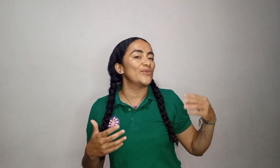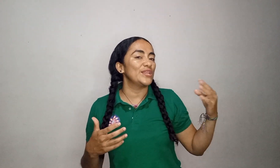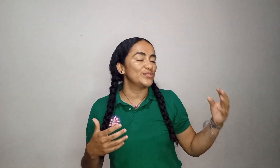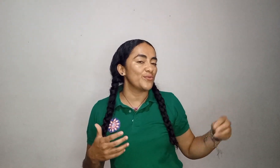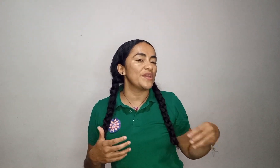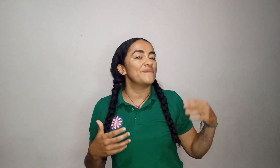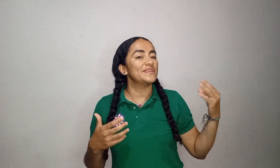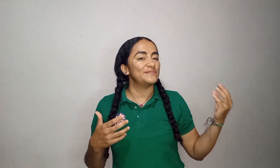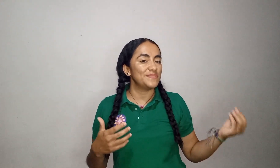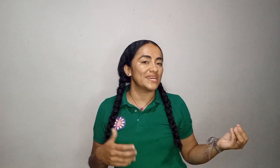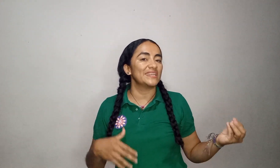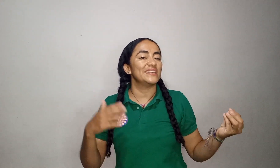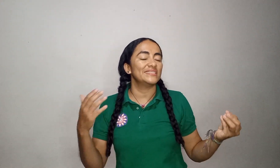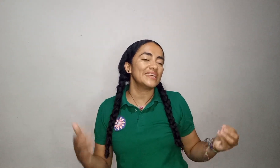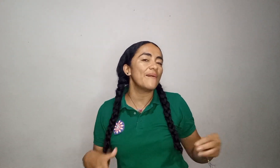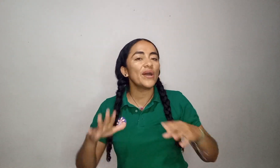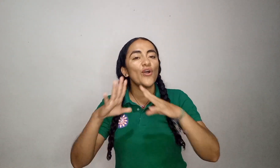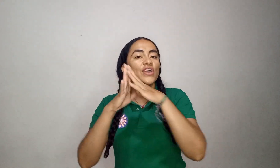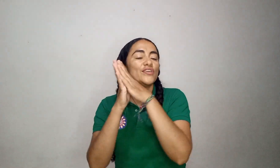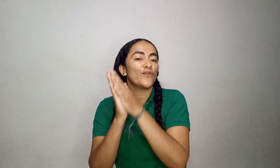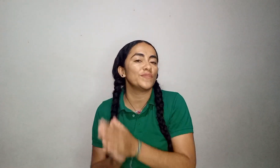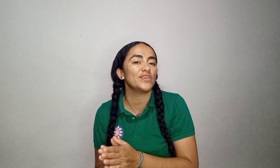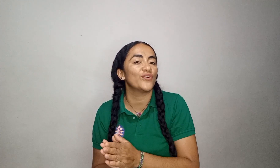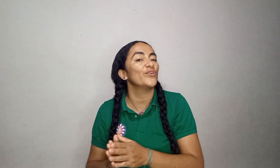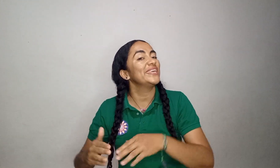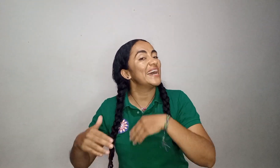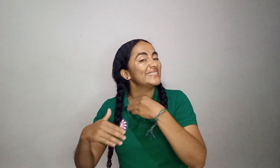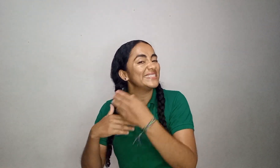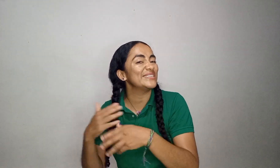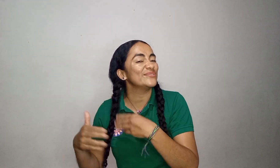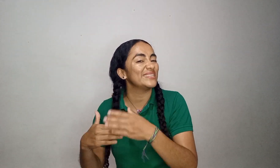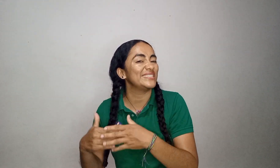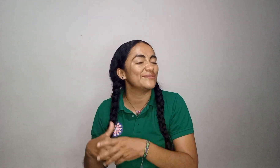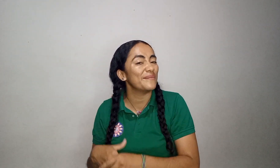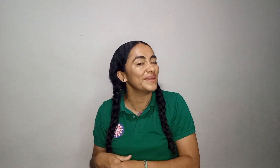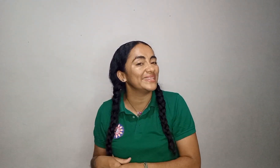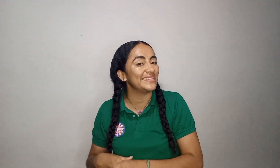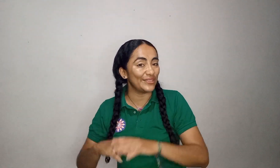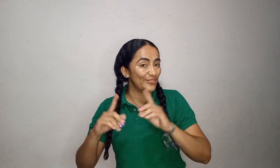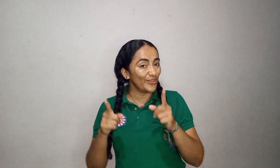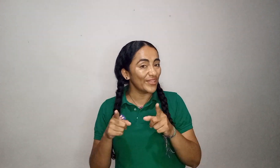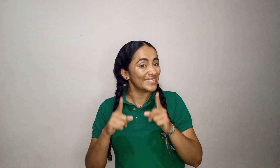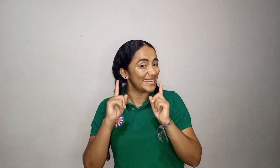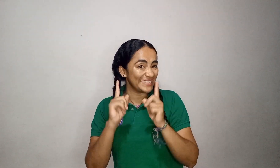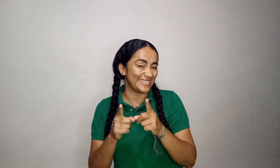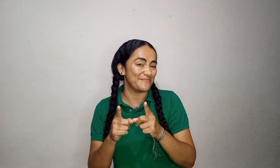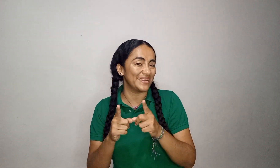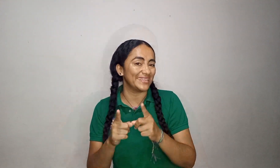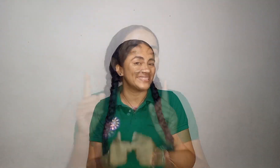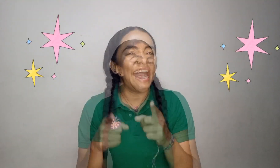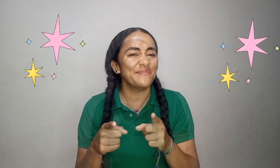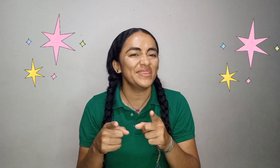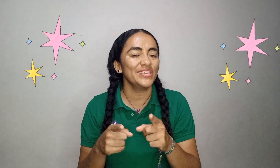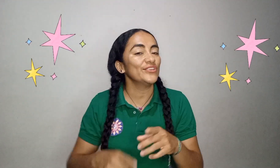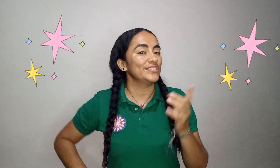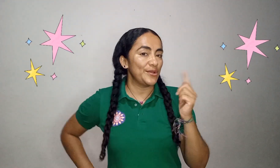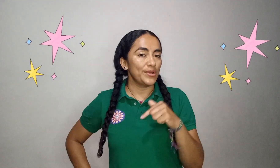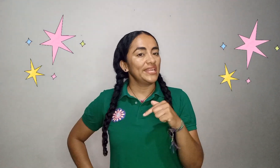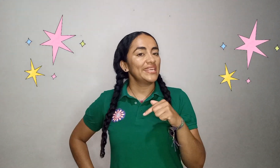miércoles, jueves, viernes, sábado y domingo, y así sucesivamente todas las semanas. Amiguitos, recuerden que